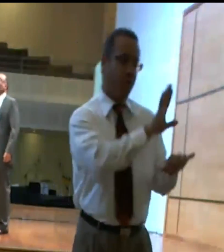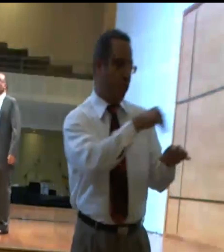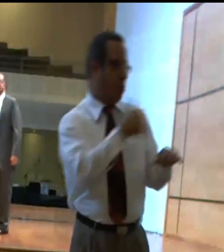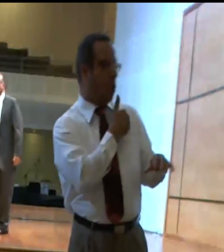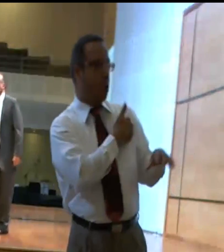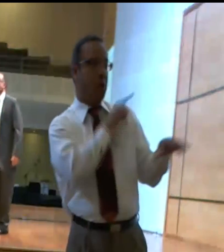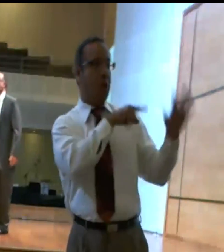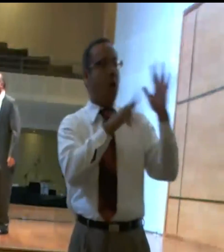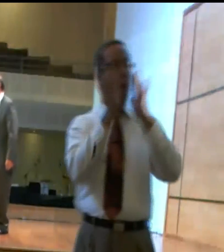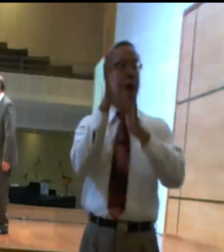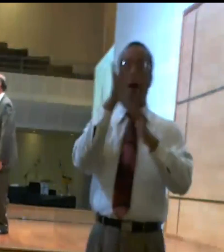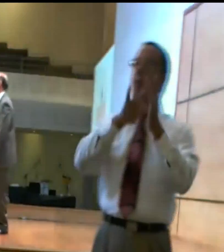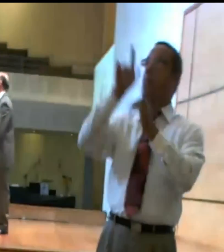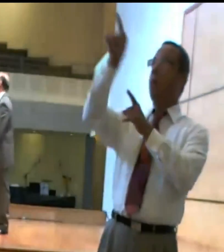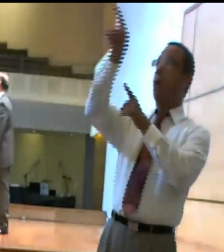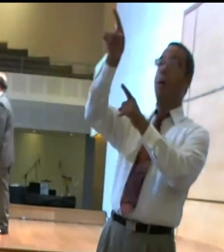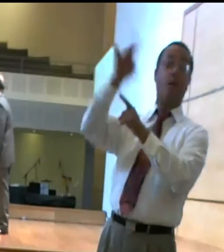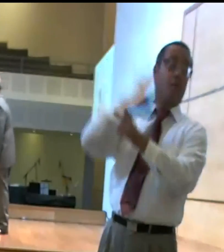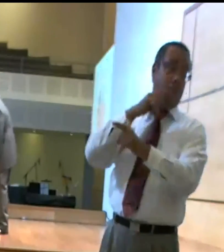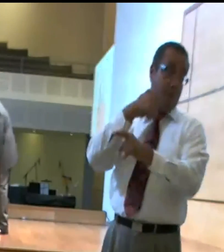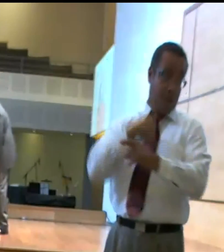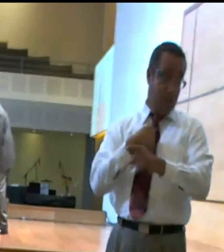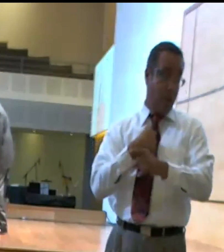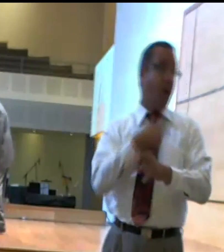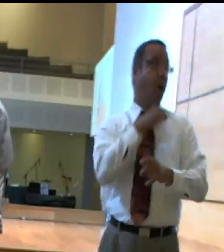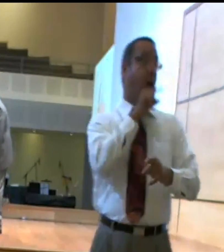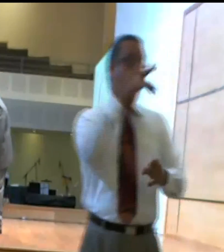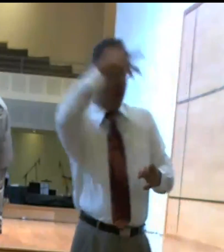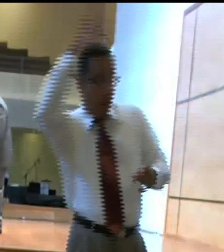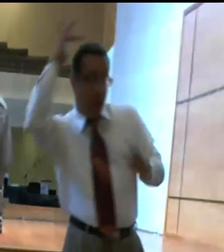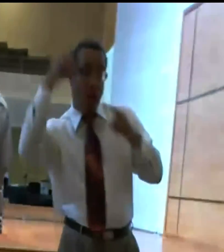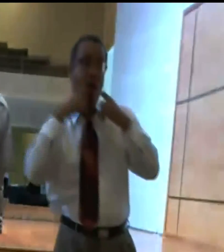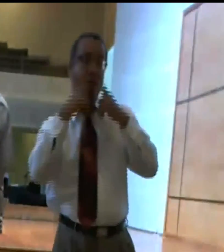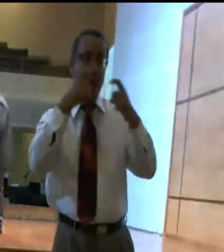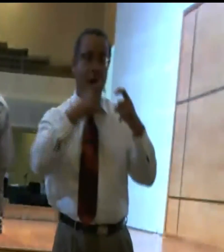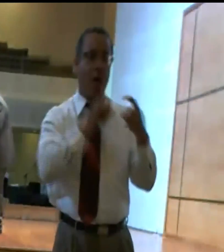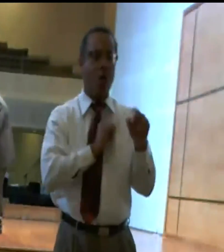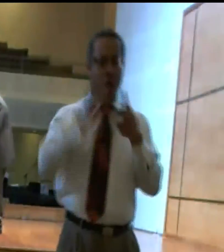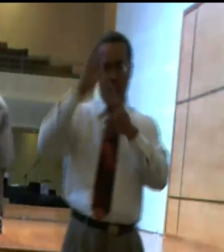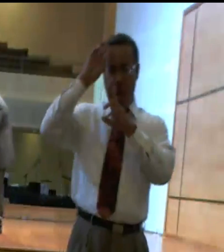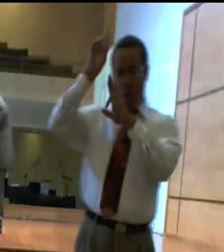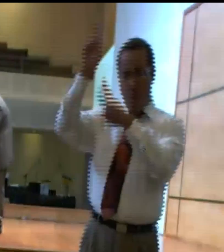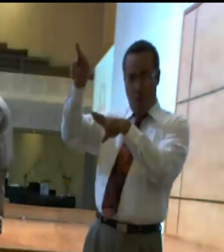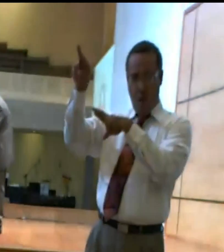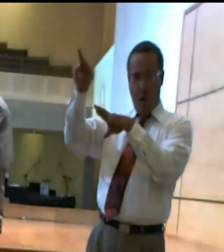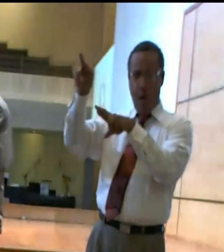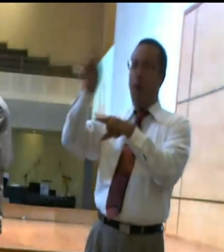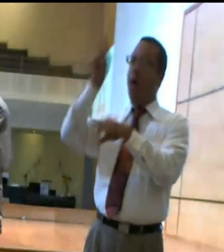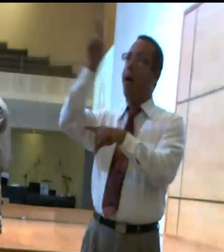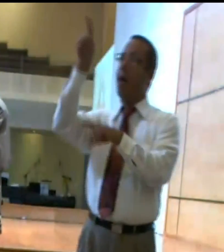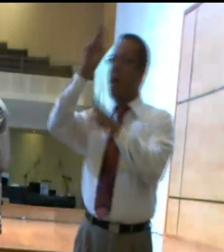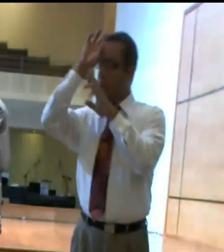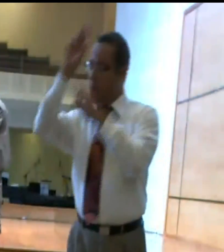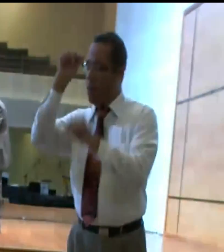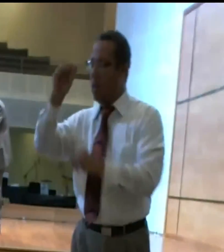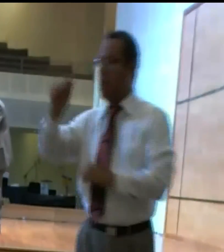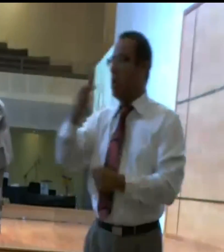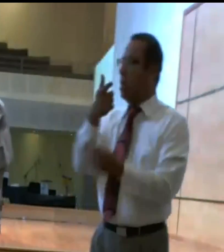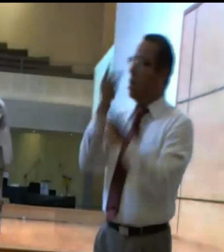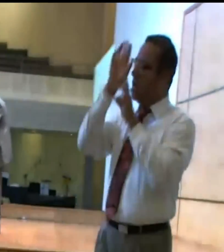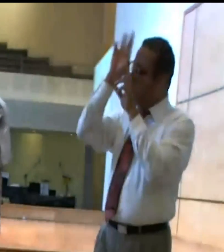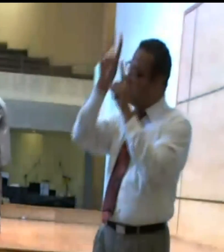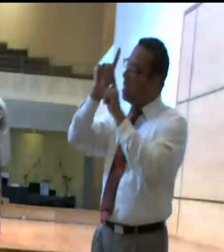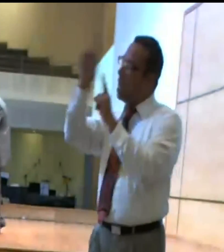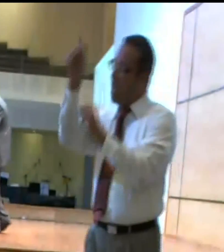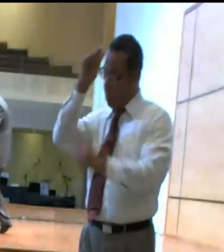Y sobre todas las cosas, nunca devolver mal por mal. Noten lo que dice el versículo 3. No te apresures a